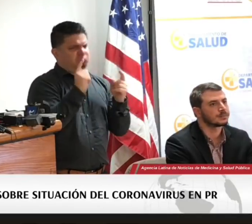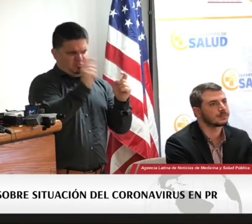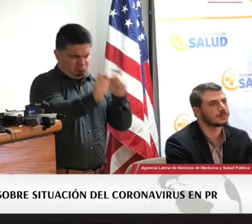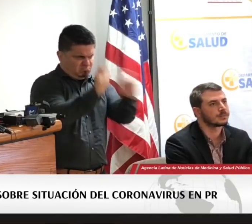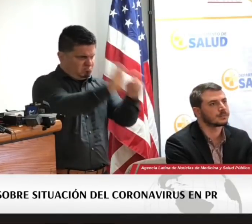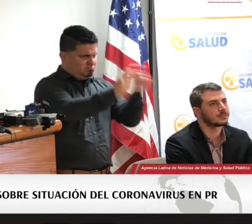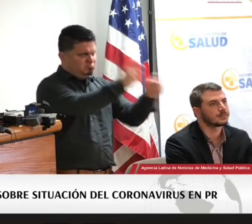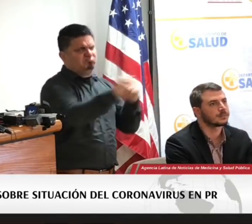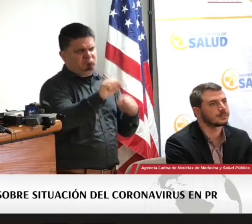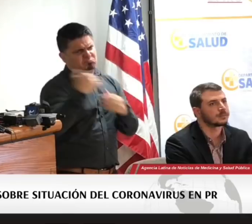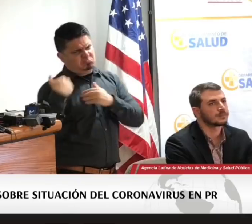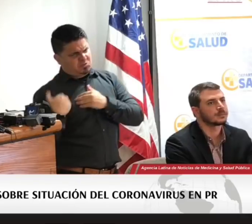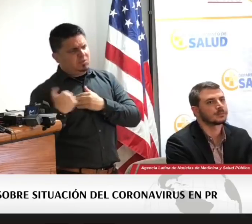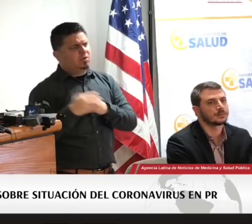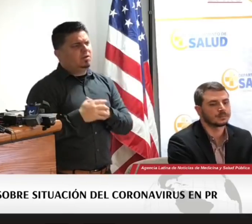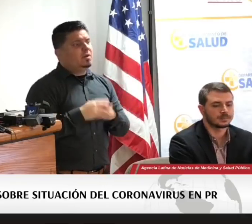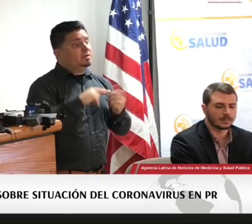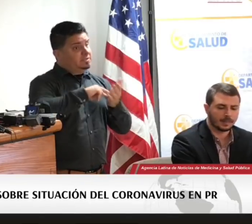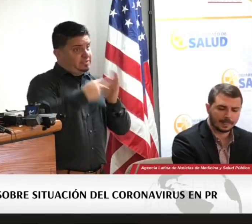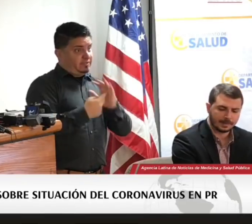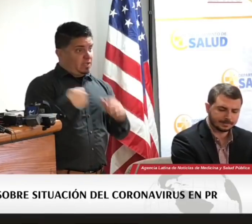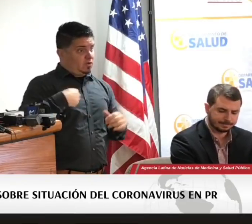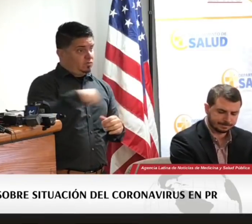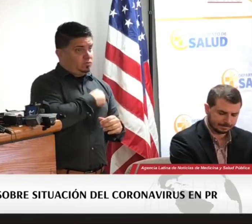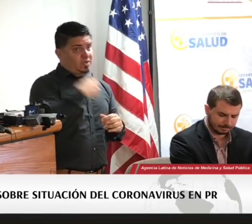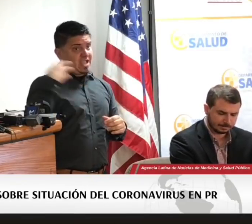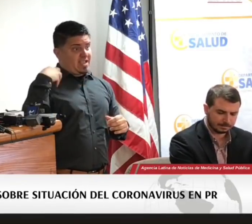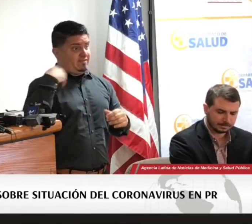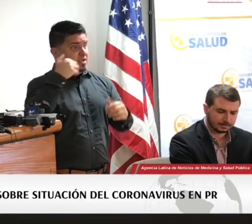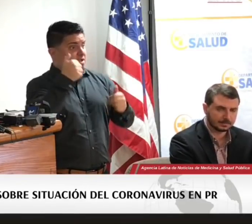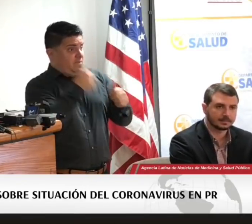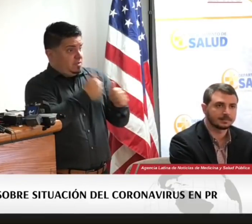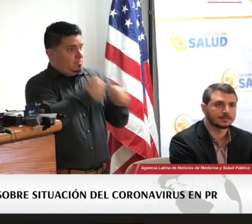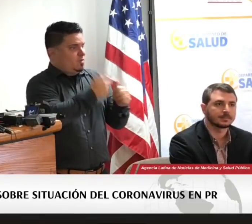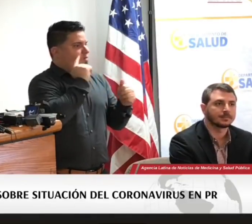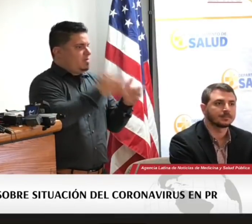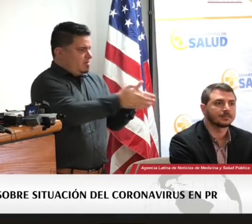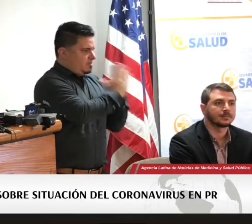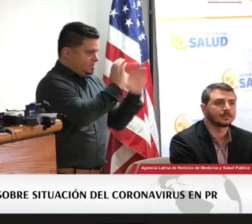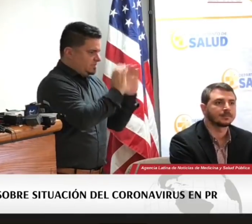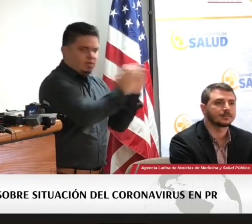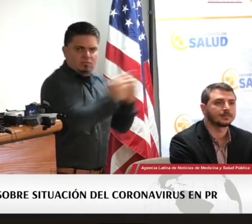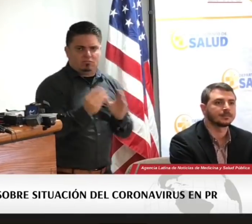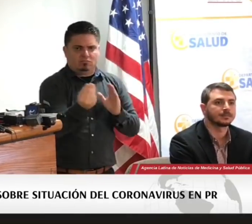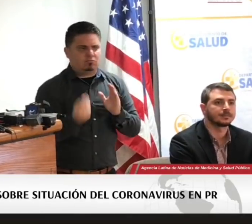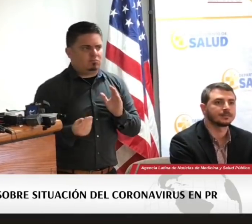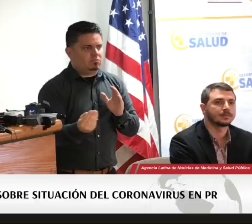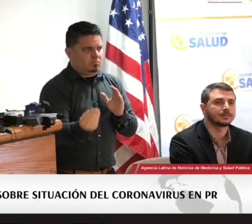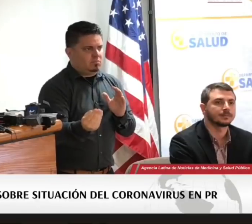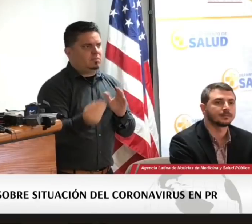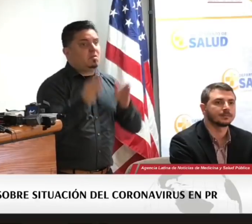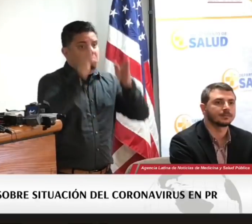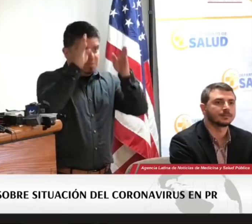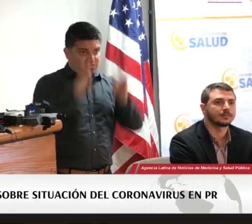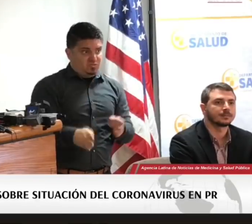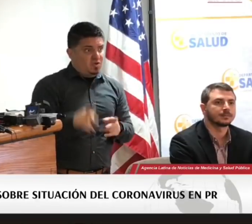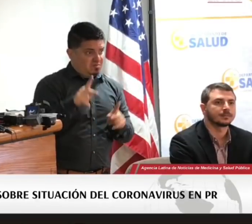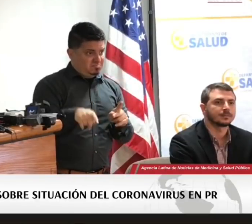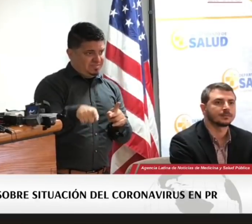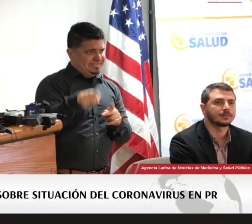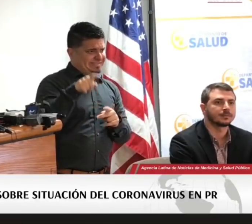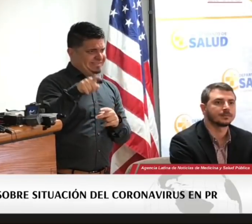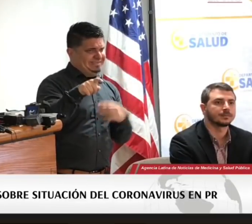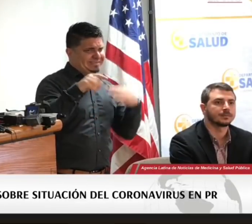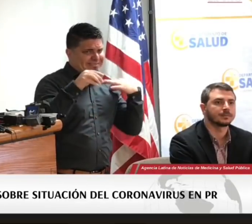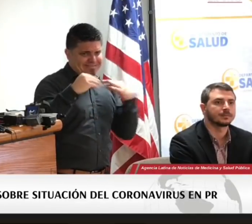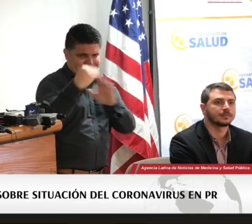mismo empleador, el mismo patrono, podrá solicitar esas certificaciones para que los empleados, las personas solicitantes, no estén